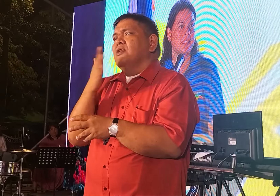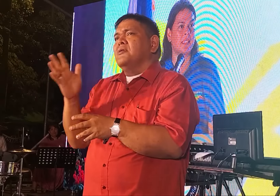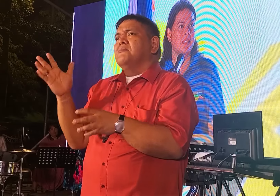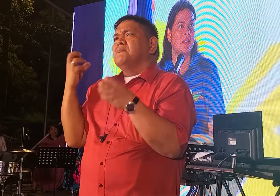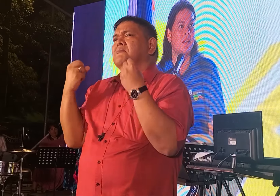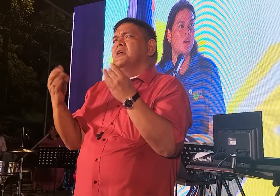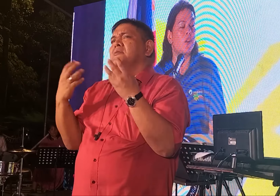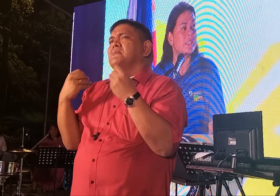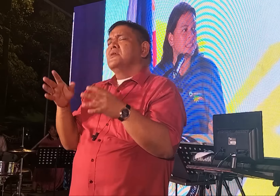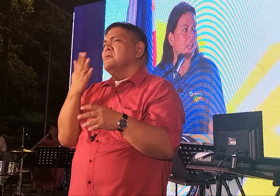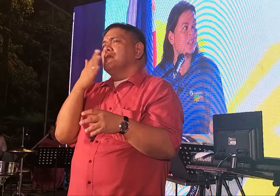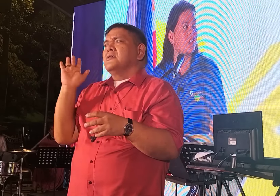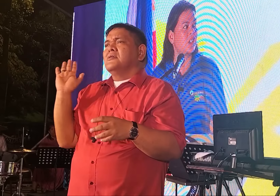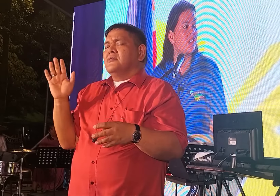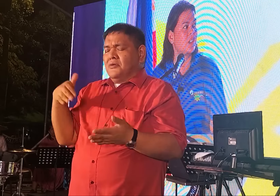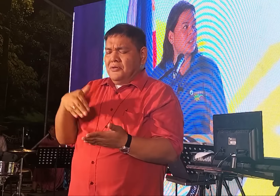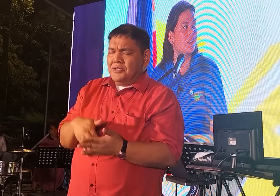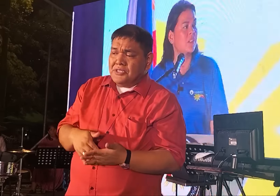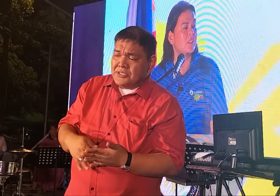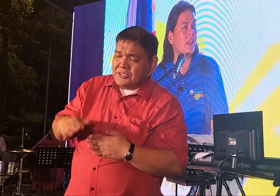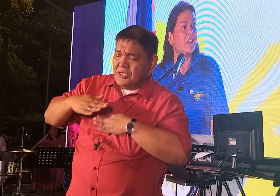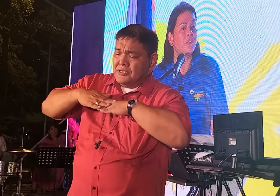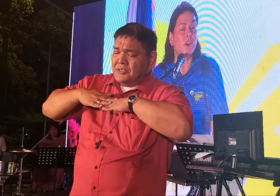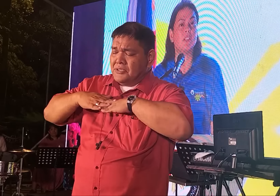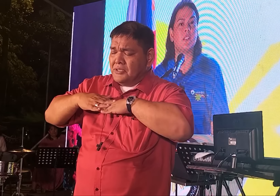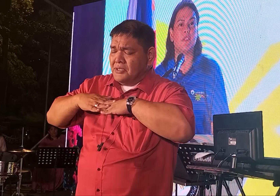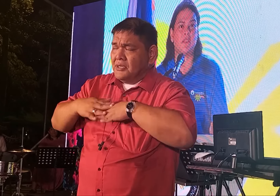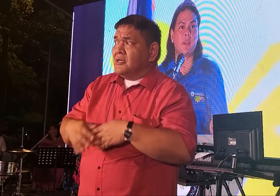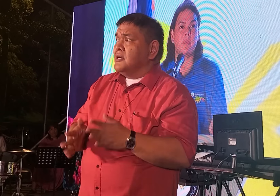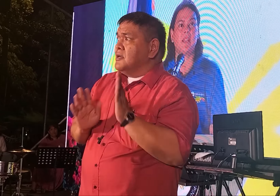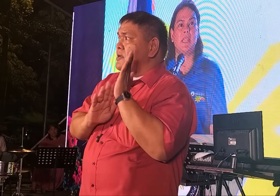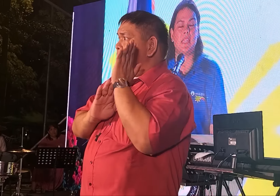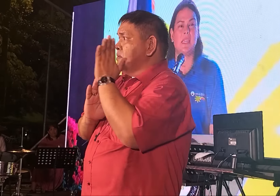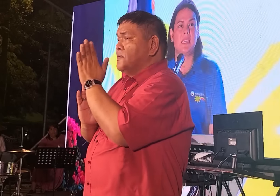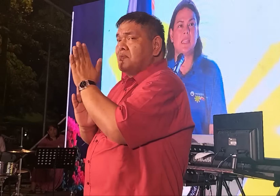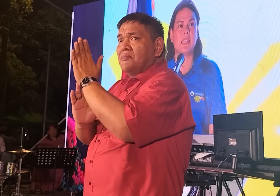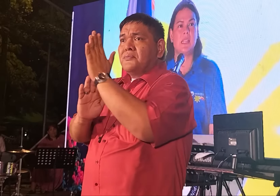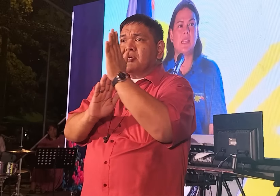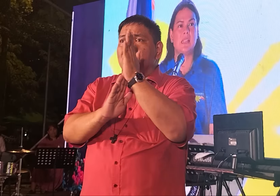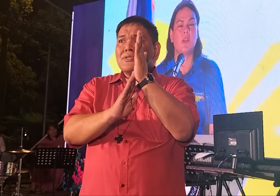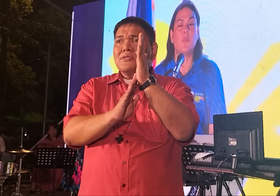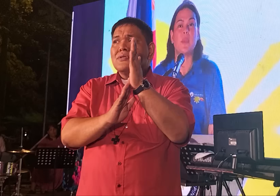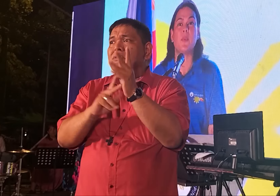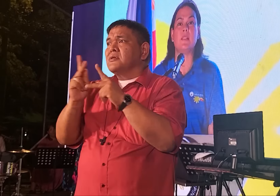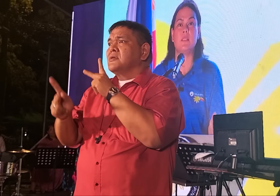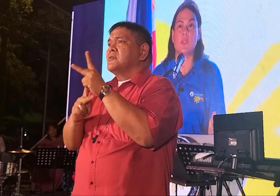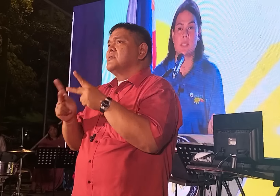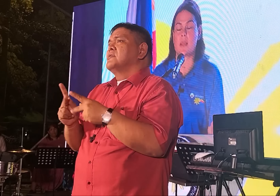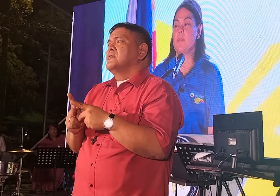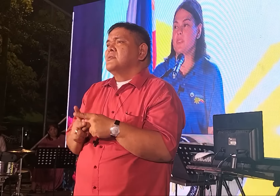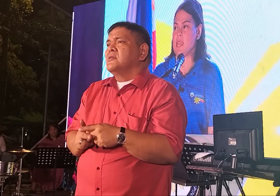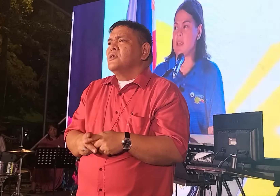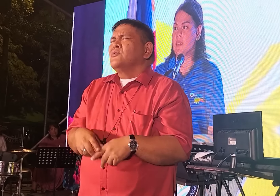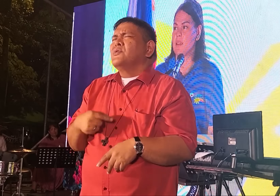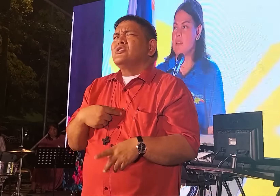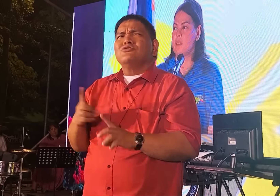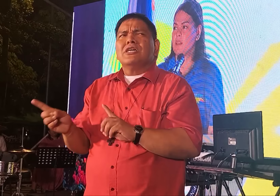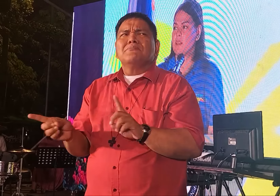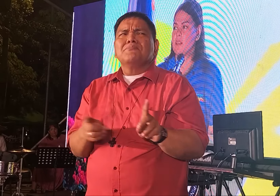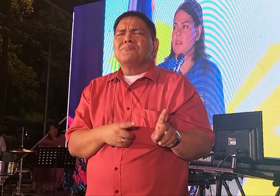promises on stage, in front of everybody, na we will do